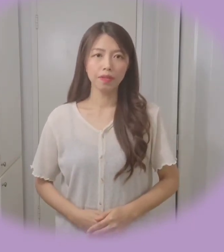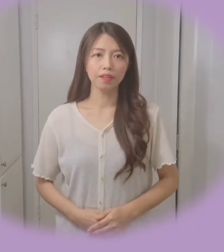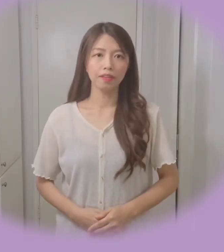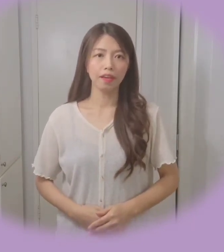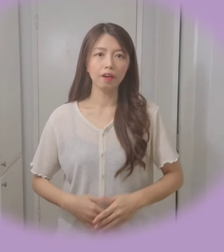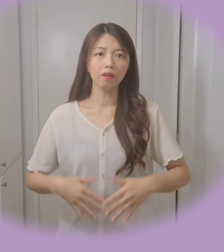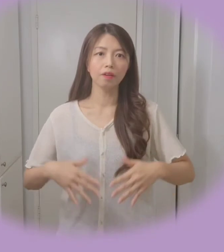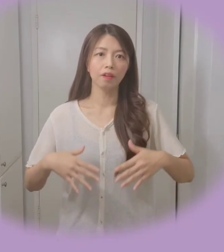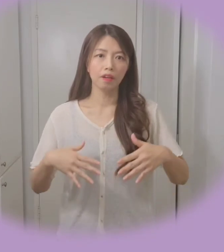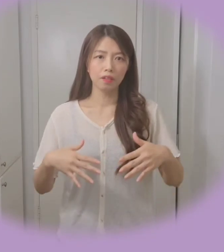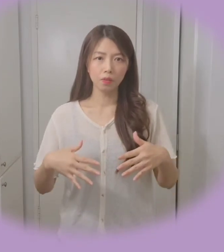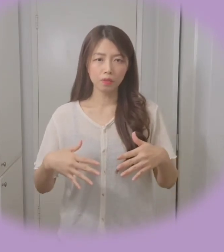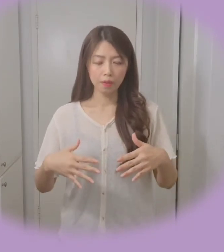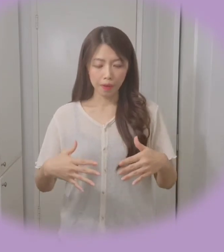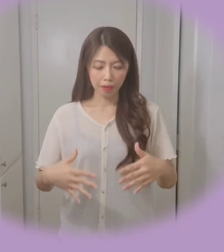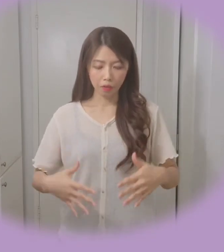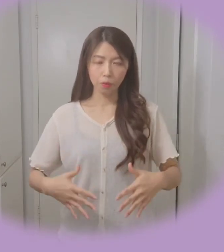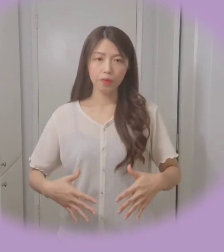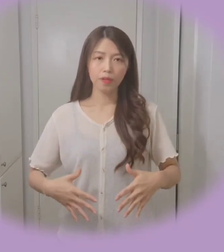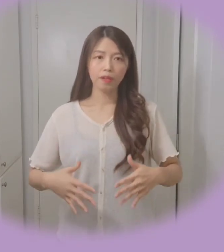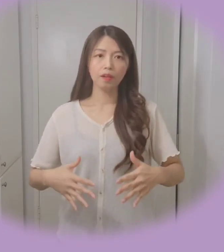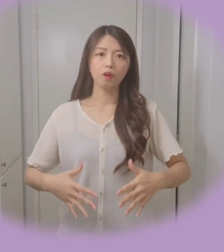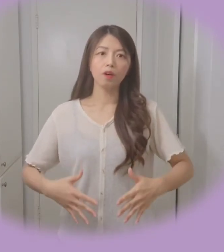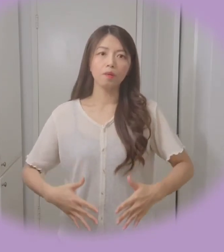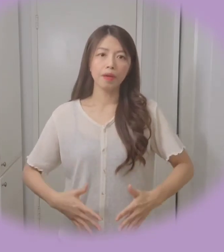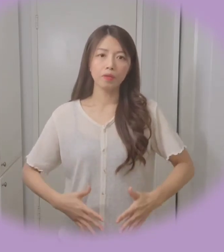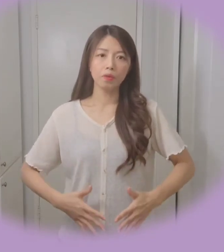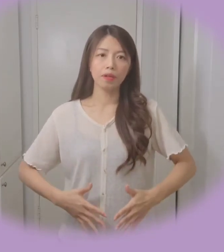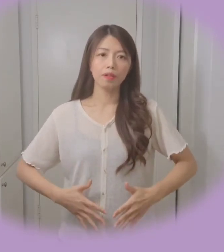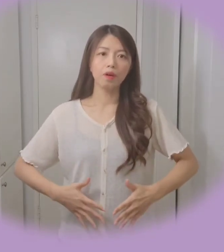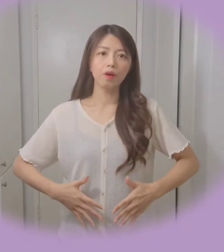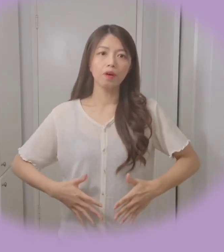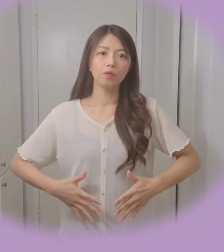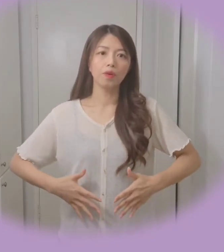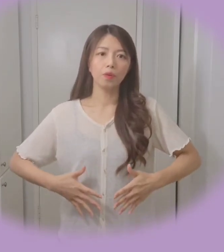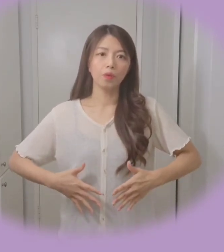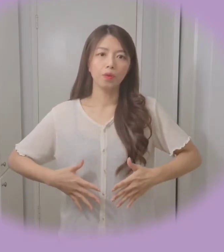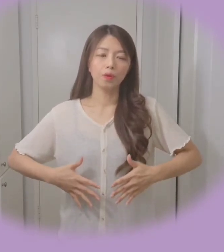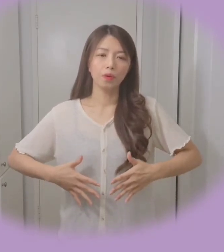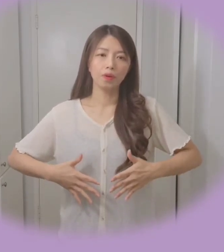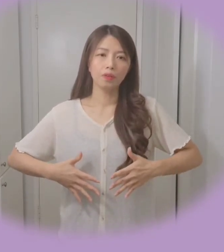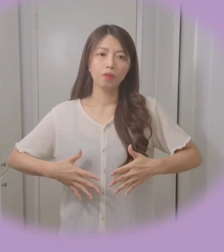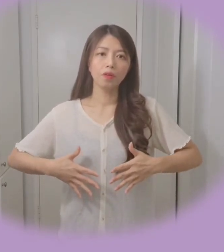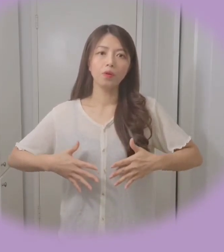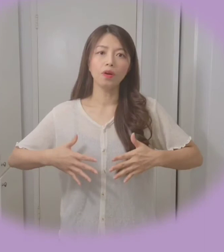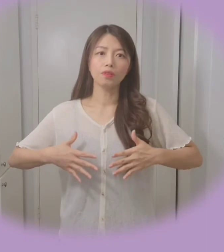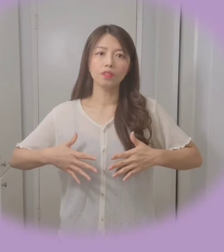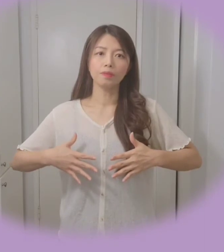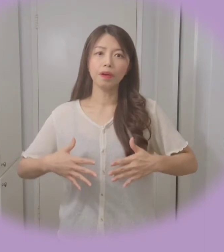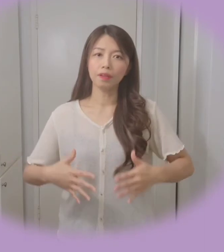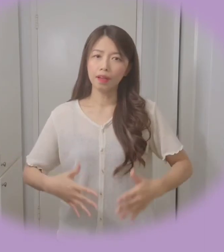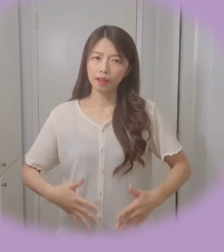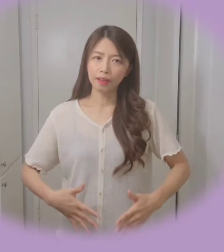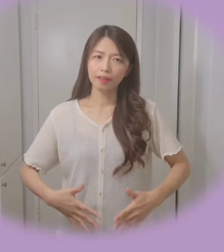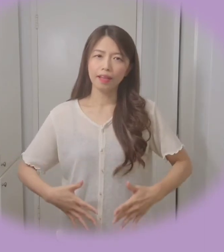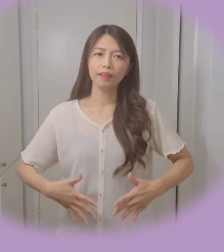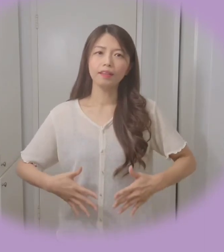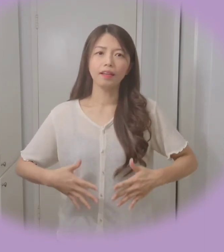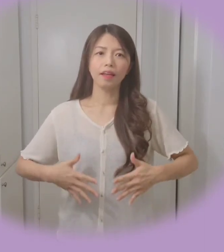수어를 해주시면 되는데요. 손등이 바깥으로 보이게 해서 배 쪽에서 위로 천천히 올라가